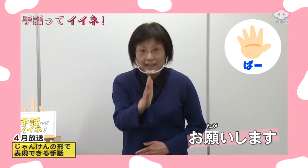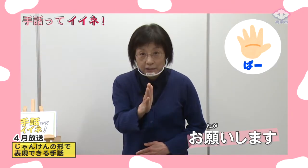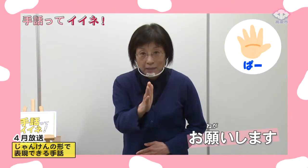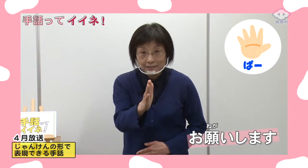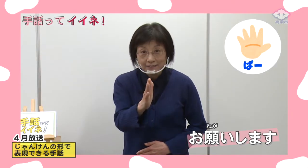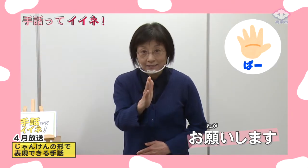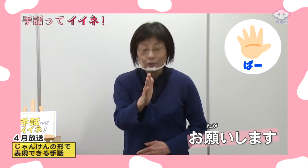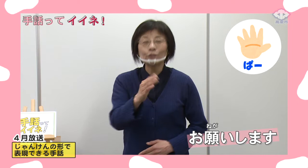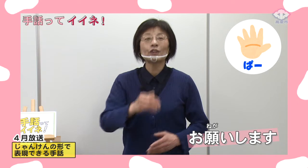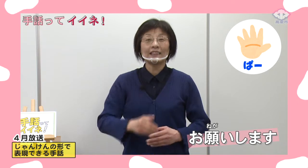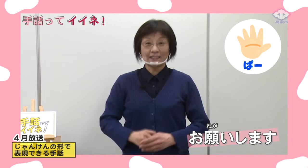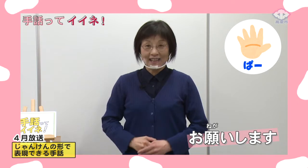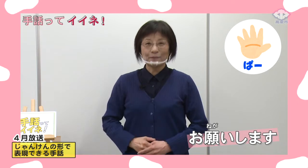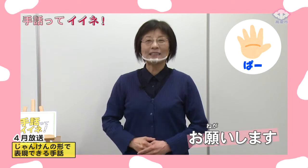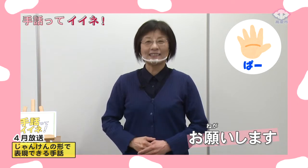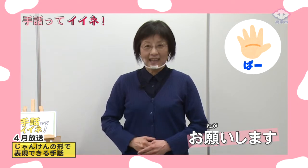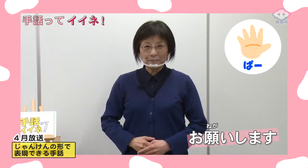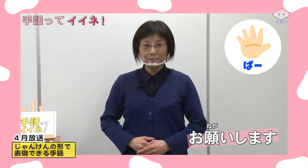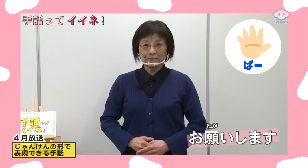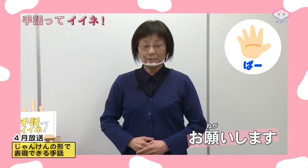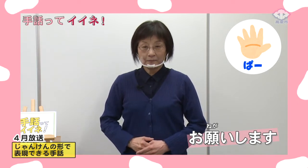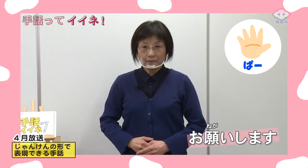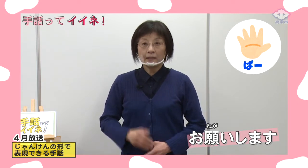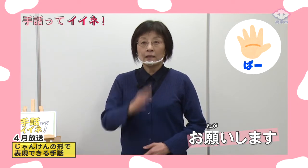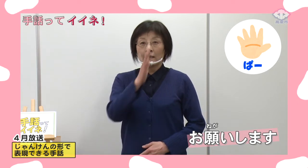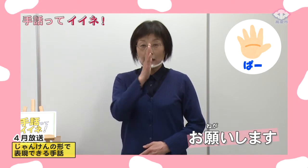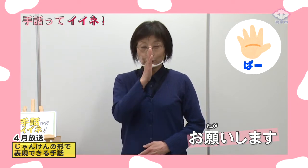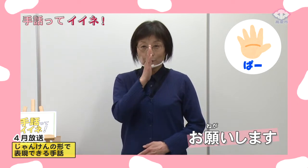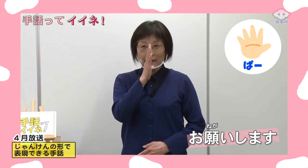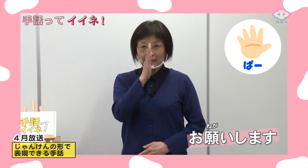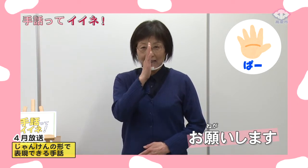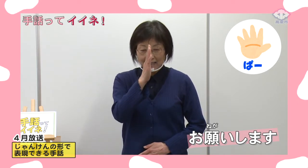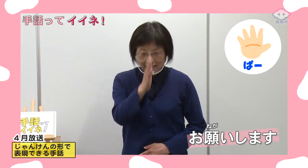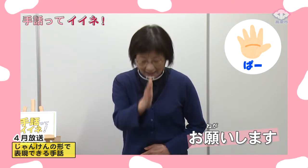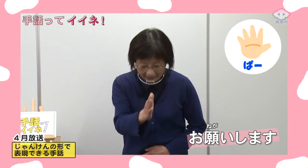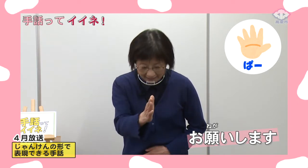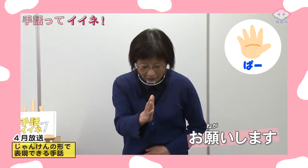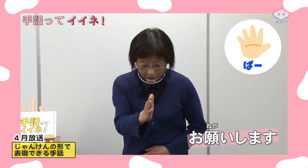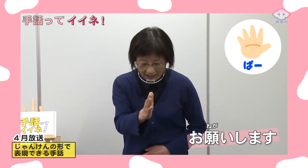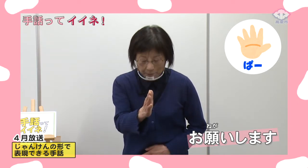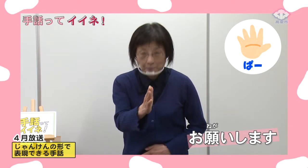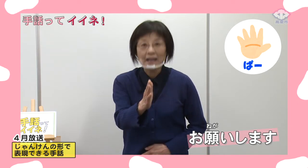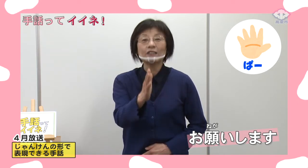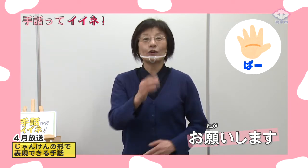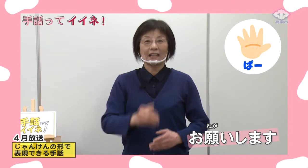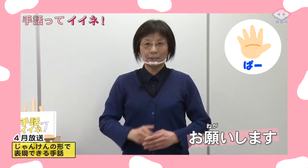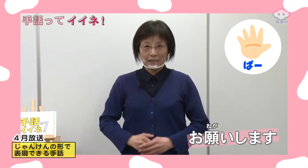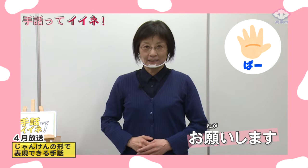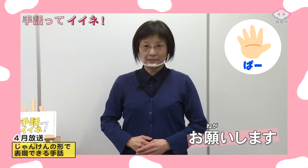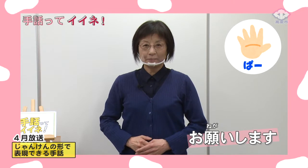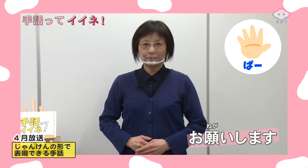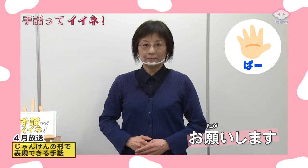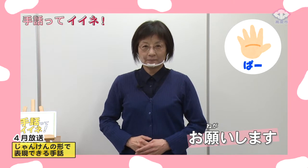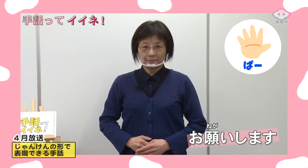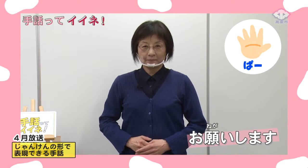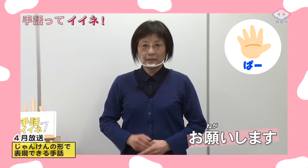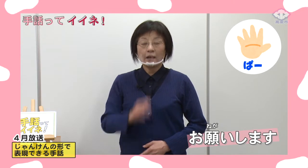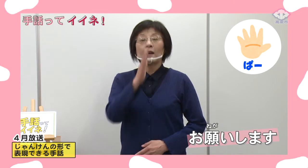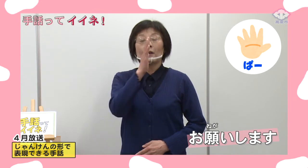しますという時に使いますね。顔の前から手を斜め前に動かします。お